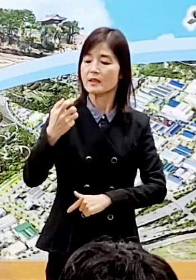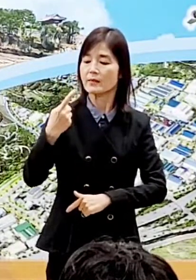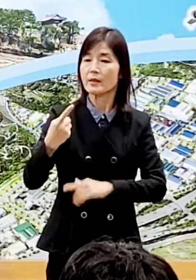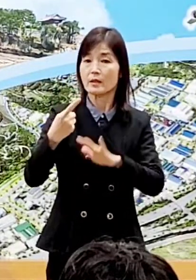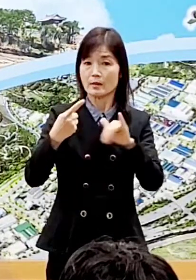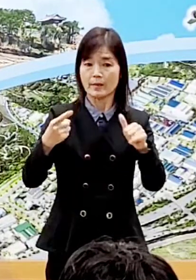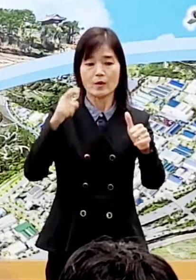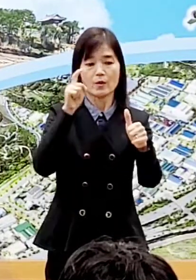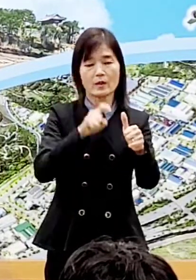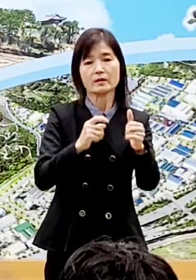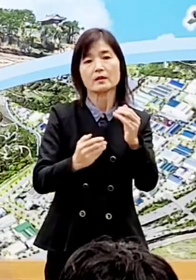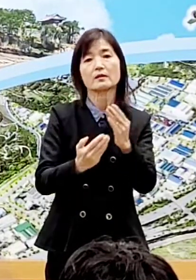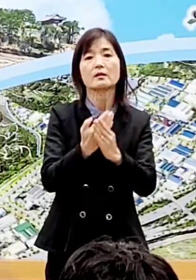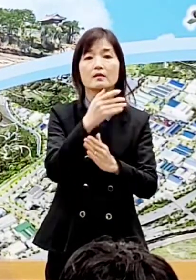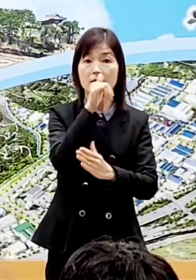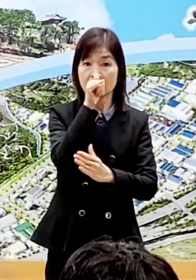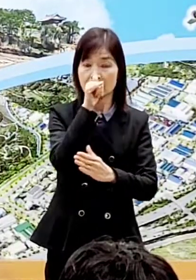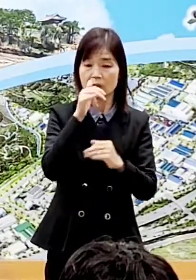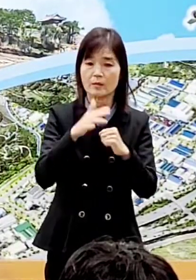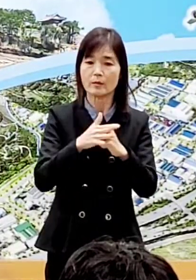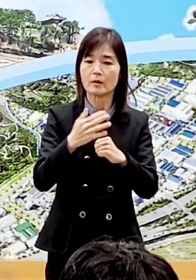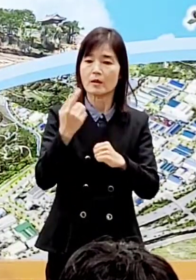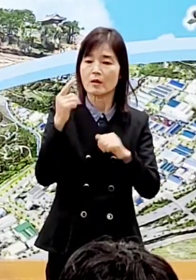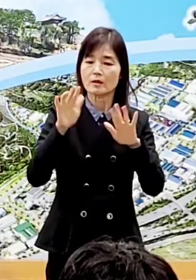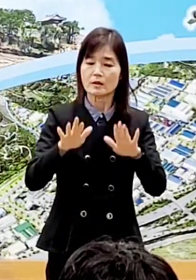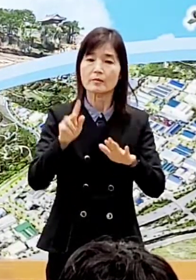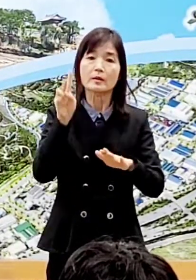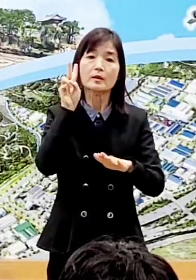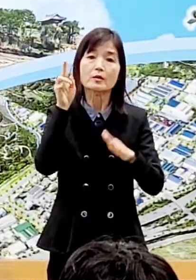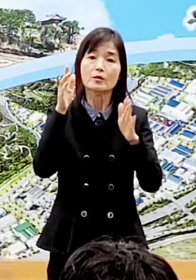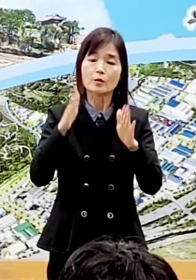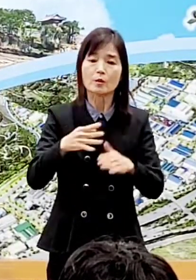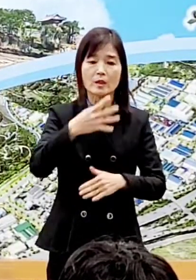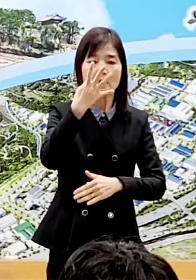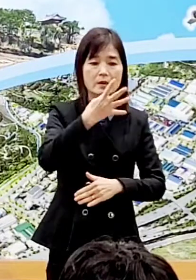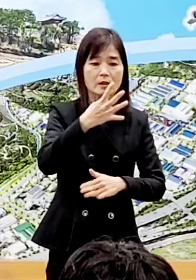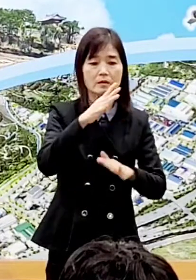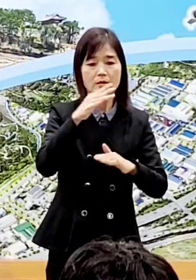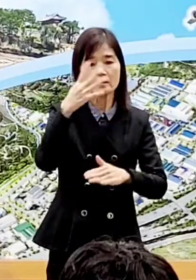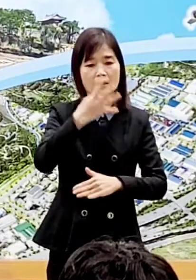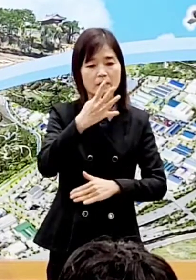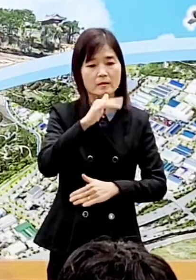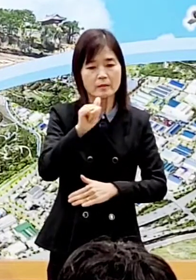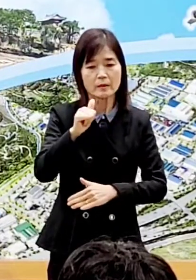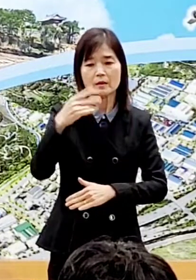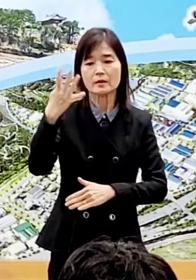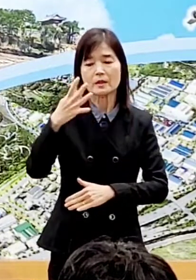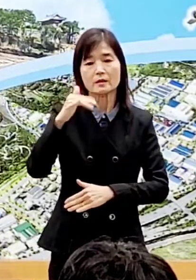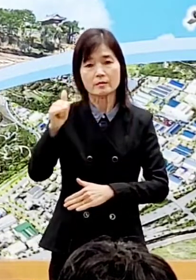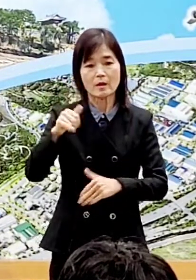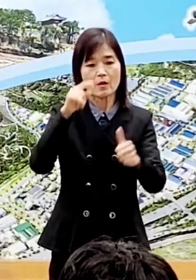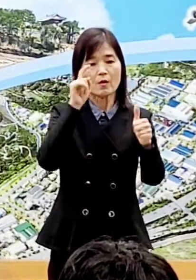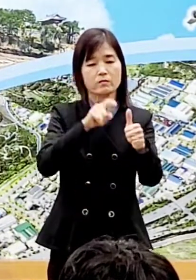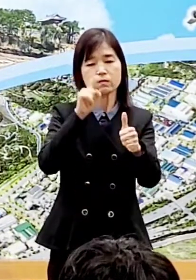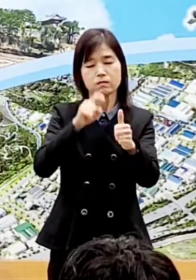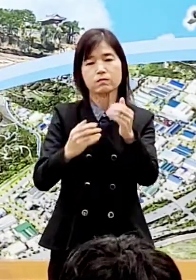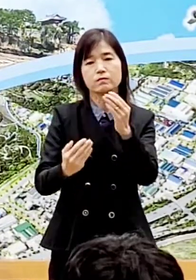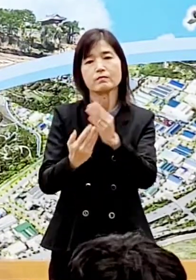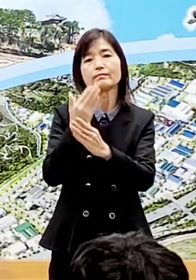4,481명의 신규 확진자가 발생해 이틀째 4,000명대를 이어가고 있으며 역대 최다 기록을